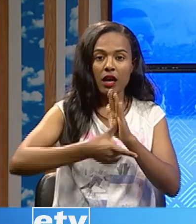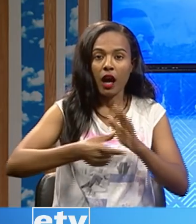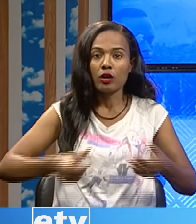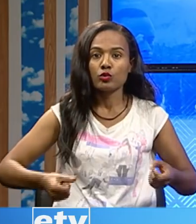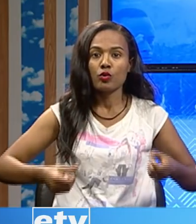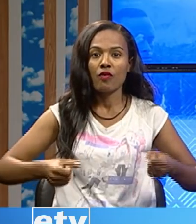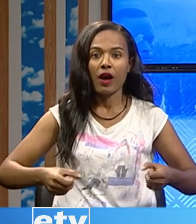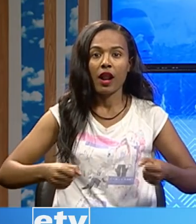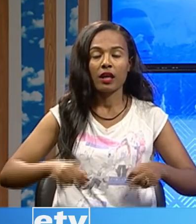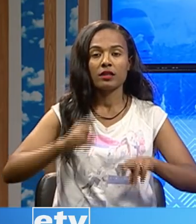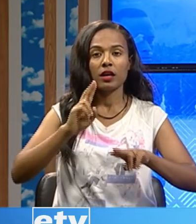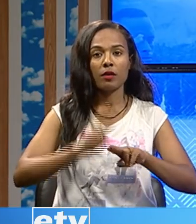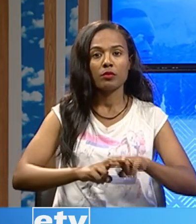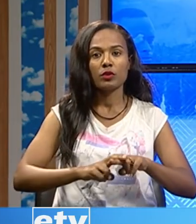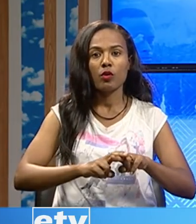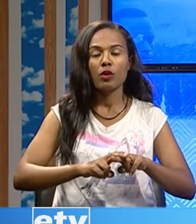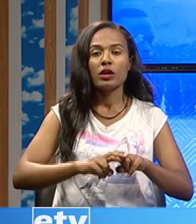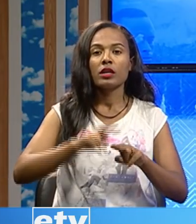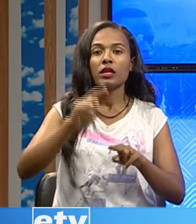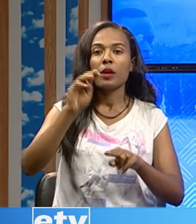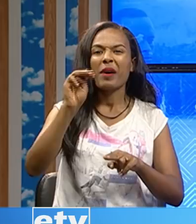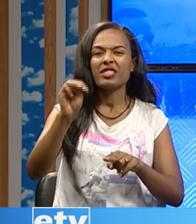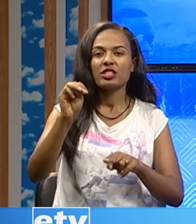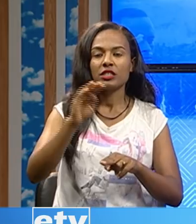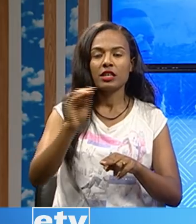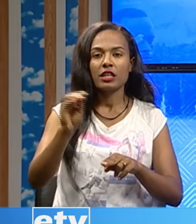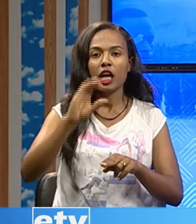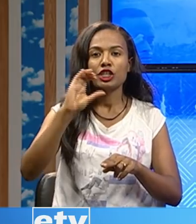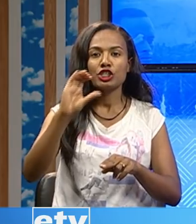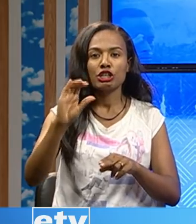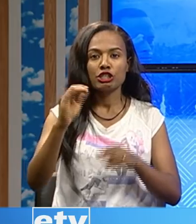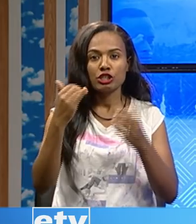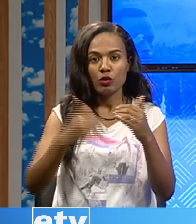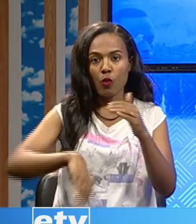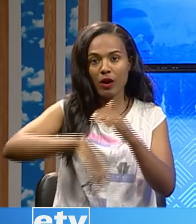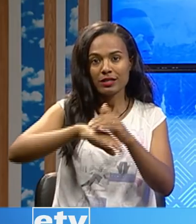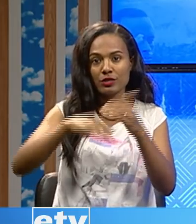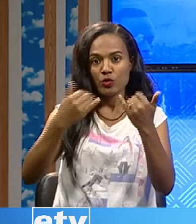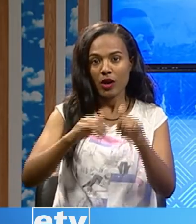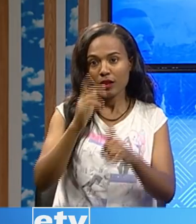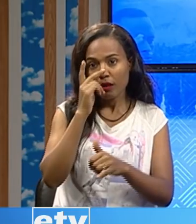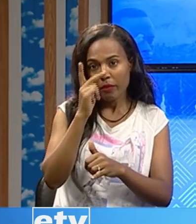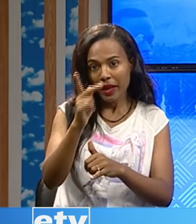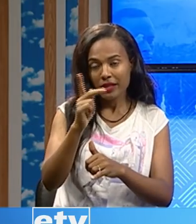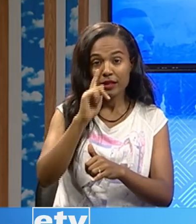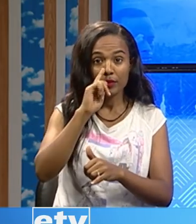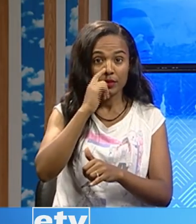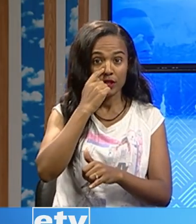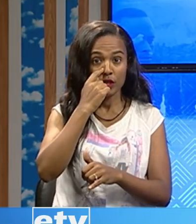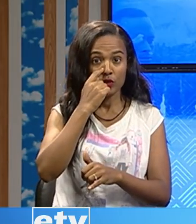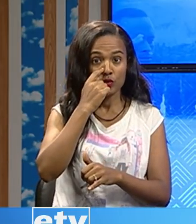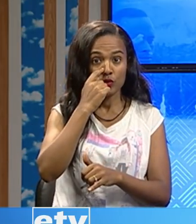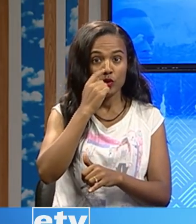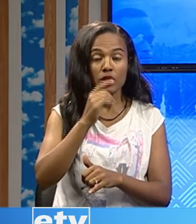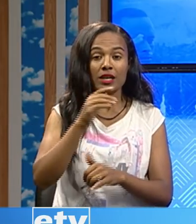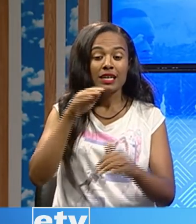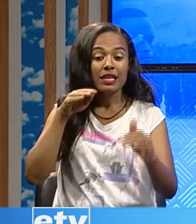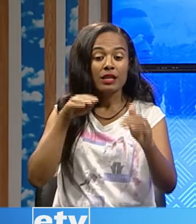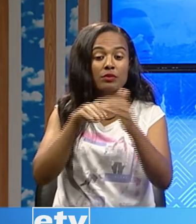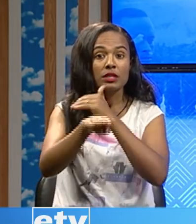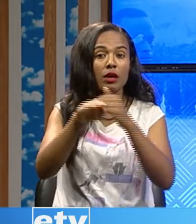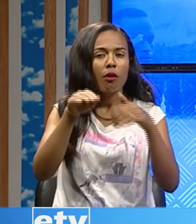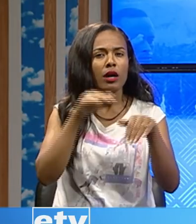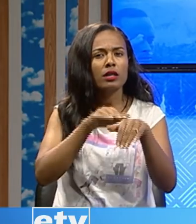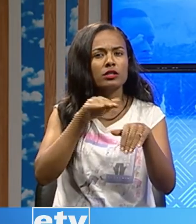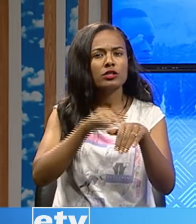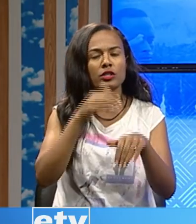ተቀምጠው የማንቸስተር እና ቼልሲን ኳስ ጫውታ ማየት የሚሰለቹ ግብ ሲገባ ቀስቅሽኝ